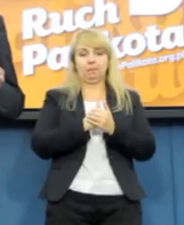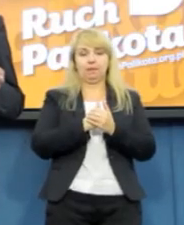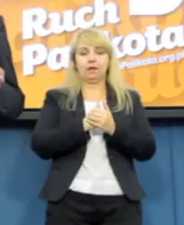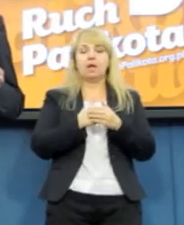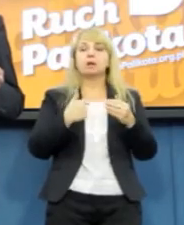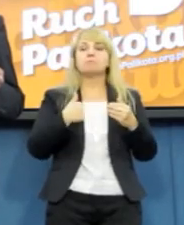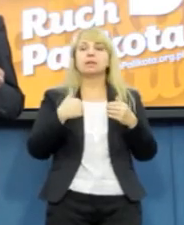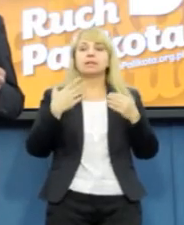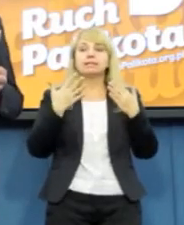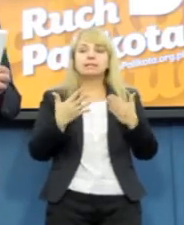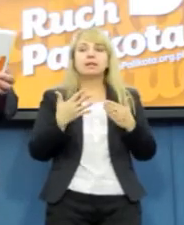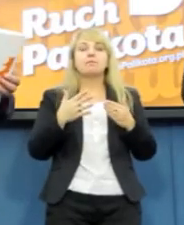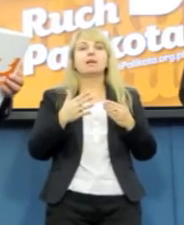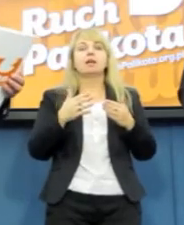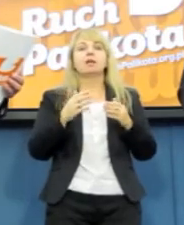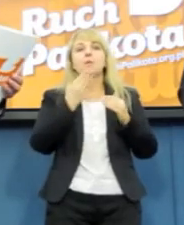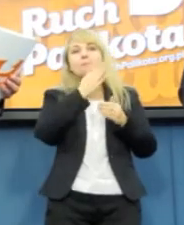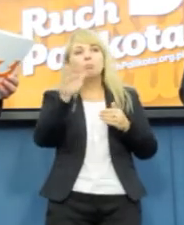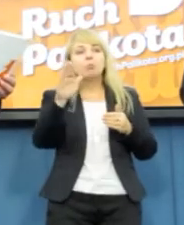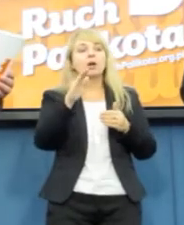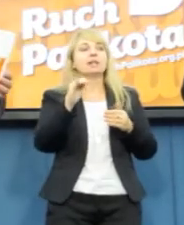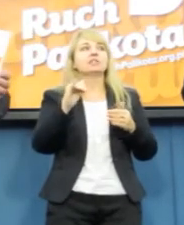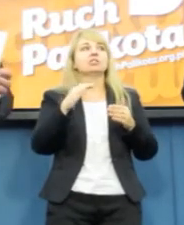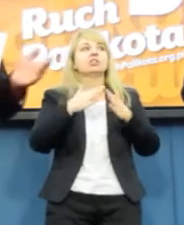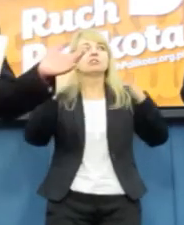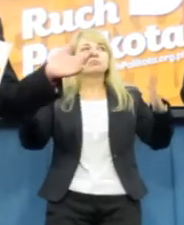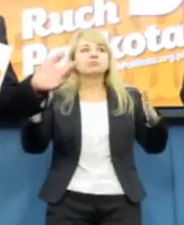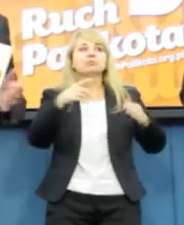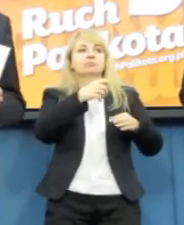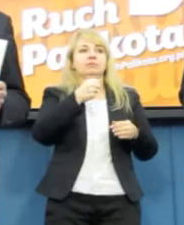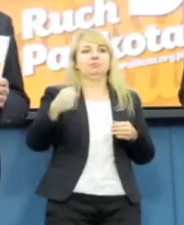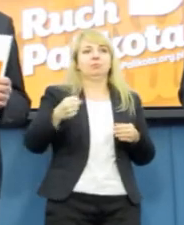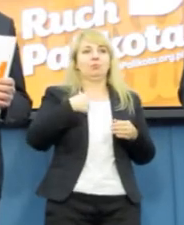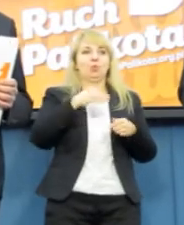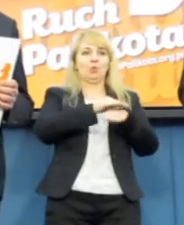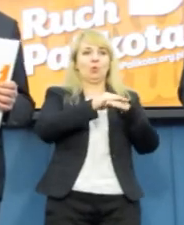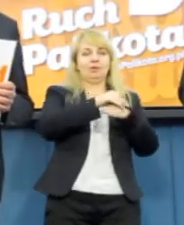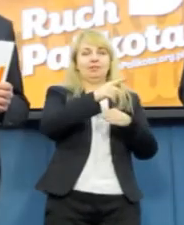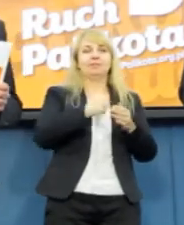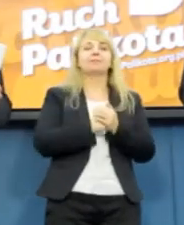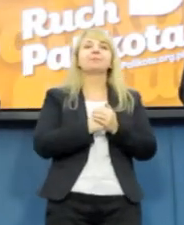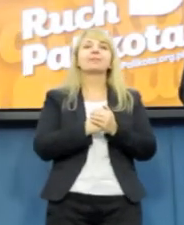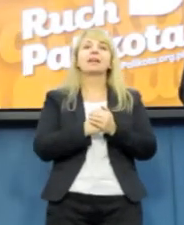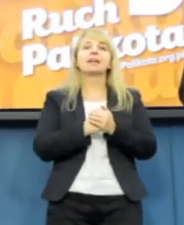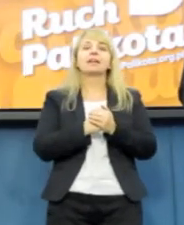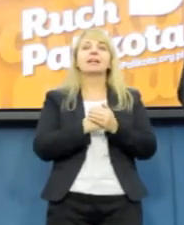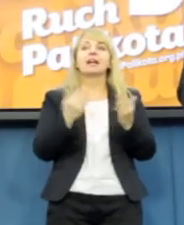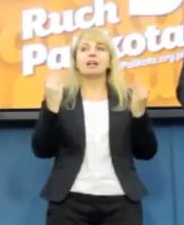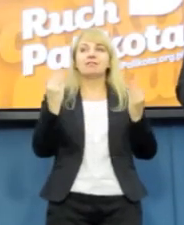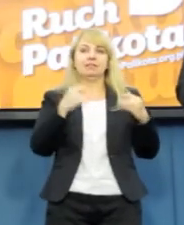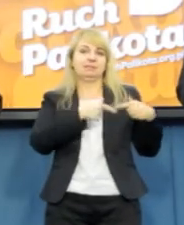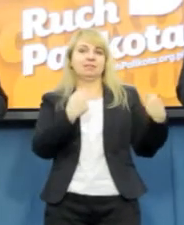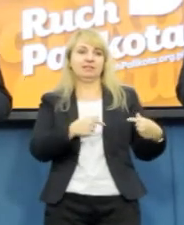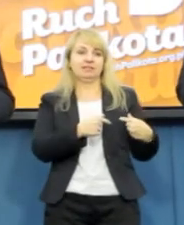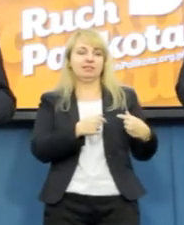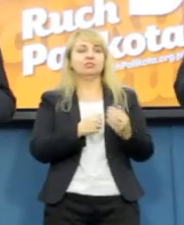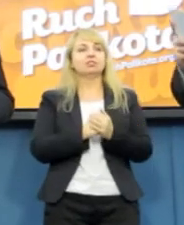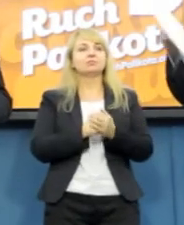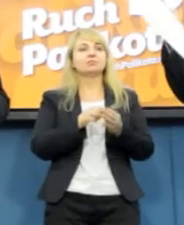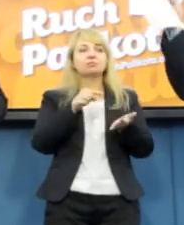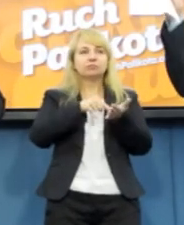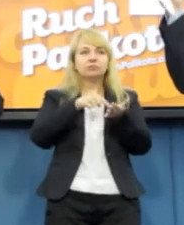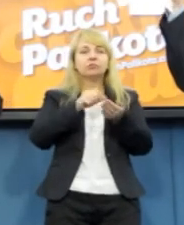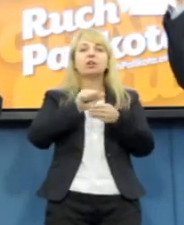Bardzo bym prosił o szersze omówienie tematu posła Łukasza Gibały. Witam Państwa jeszcze raz bardzo serdecznie. Tu mam